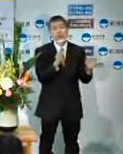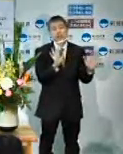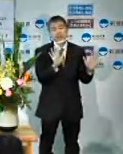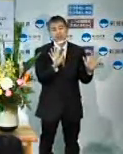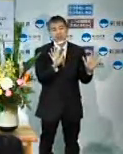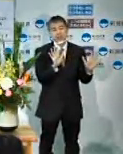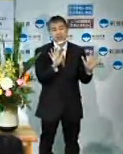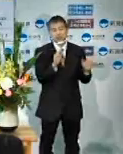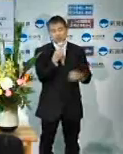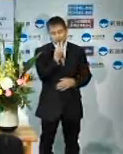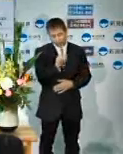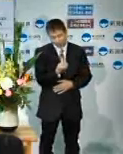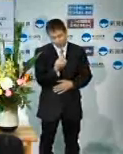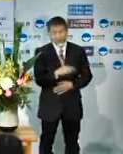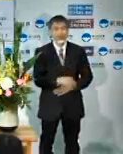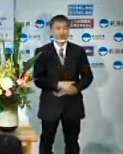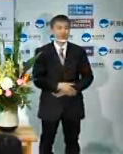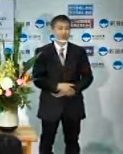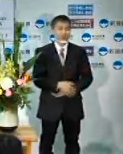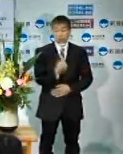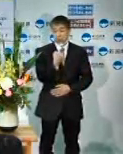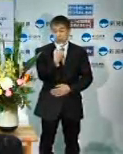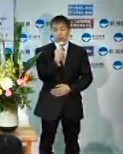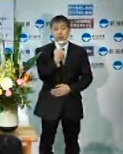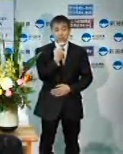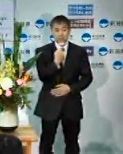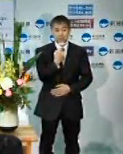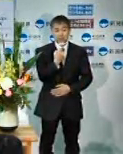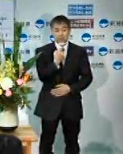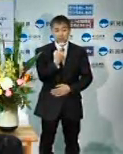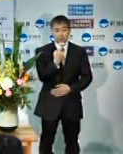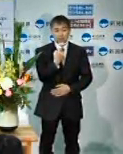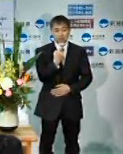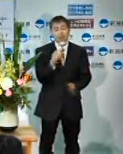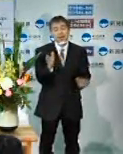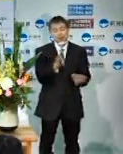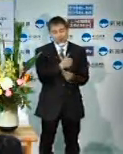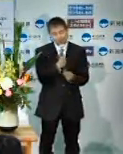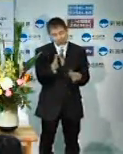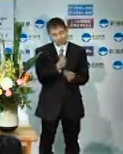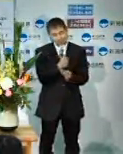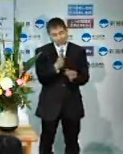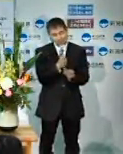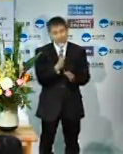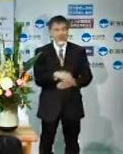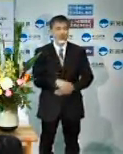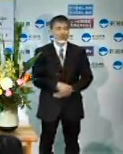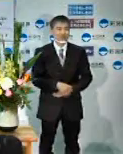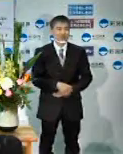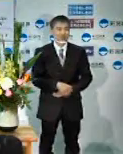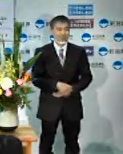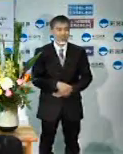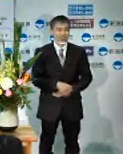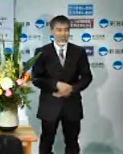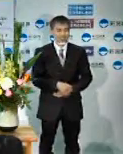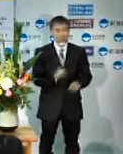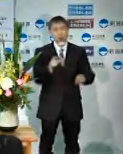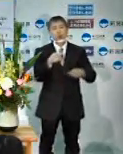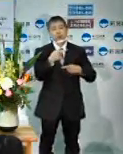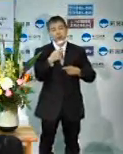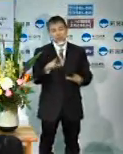でしたので、私自身は非常に穏やかな三が日でありました。